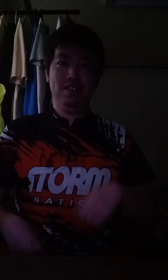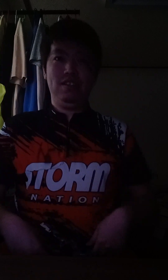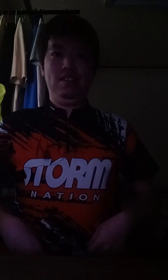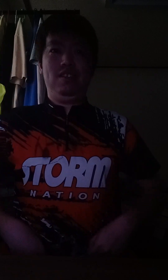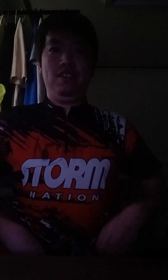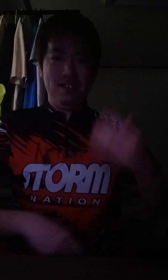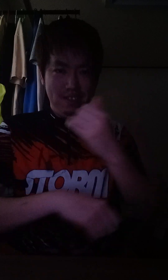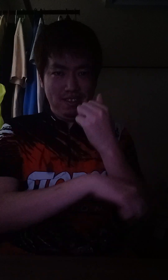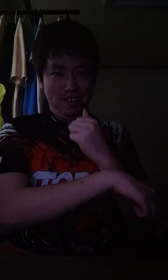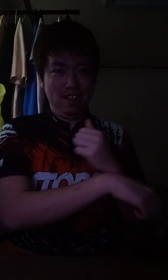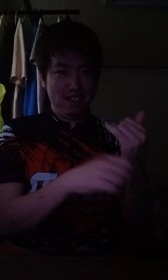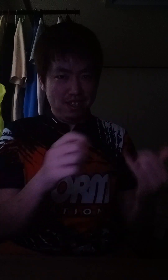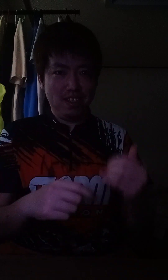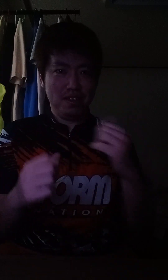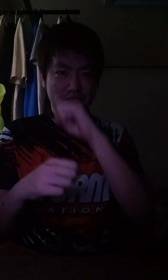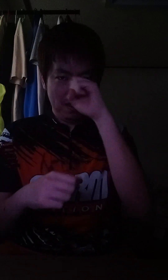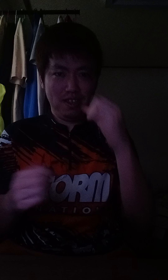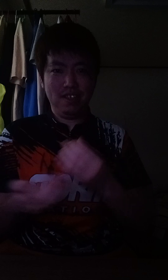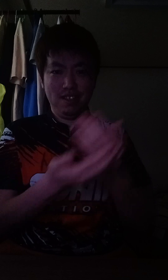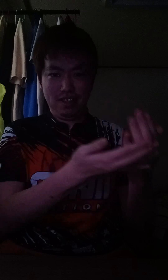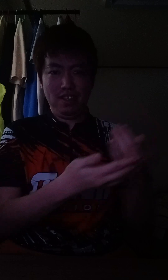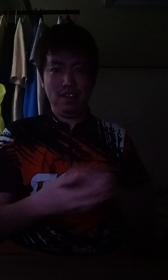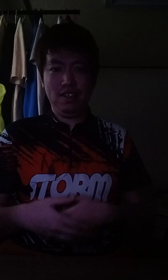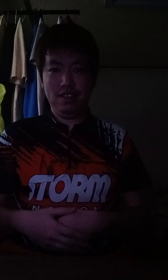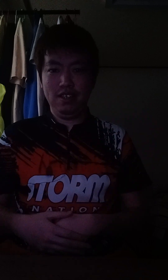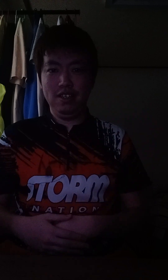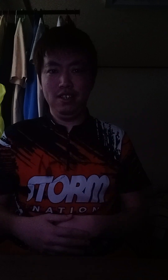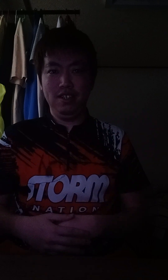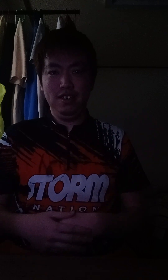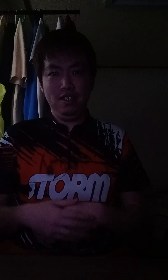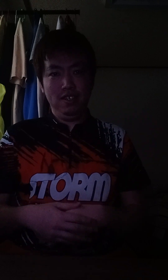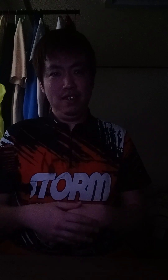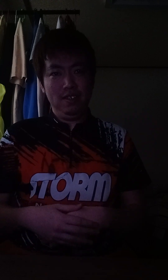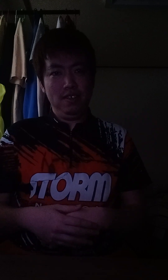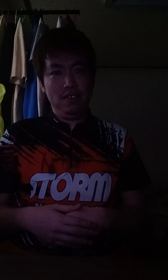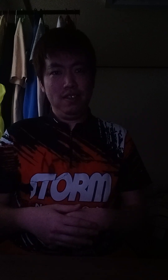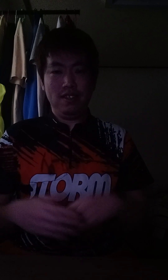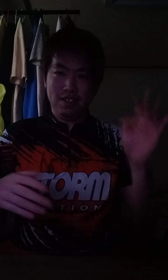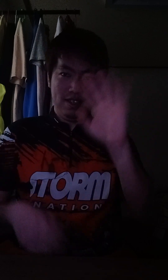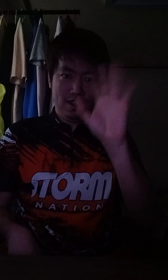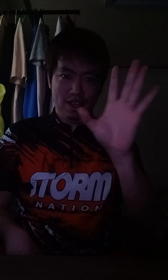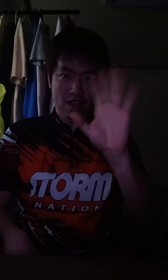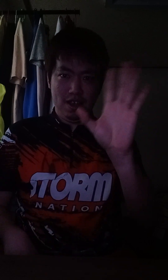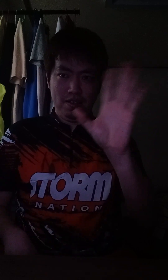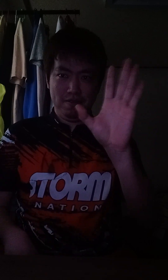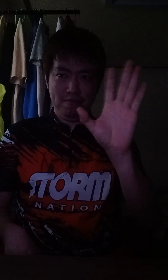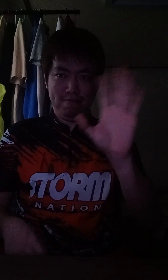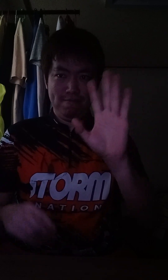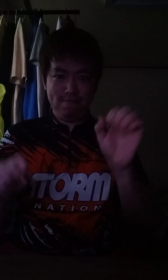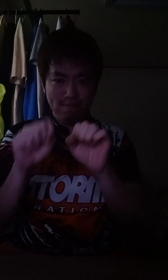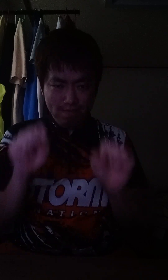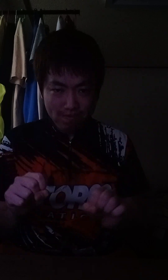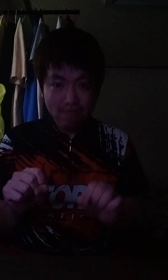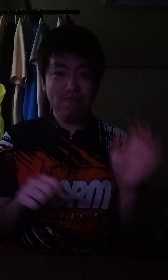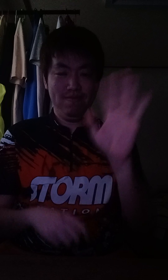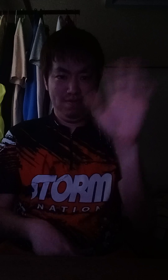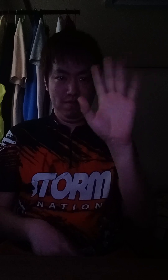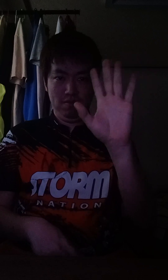선생님, 잘 부탁드립니다. 네, 좋은 시간 보내겠습니다. 네, 감사합니다. 한번 인사. 친구들 안녕. 한번